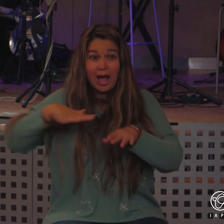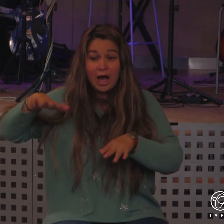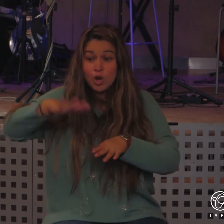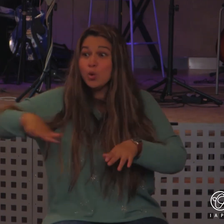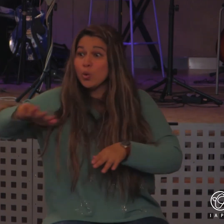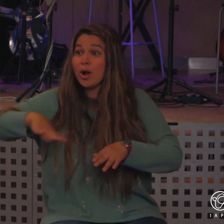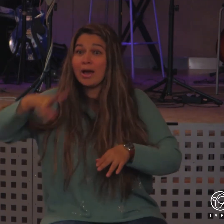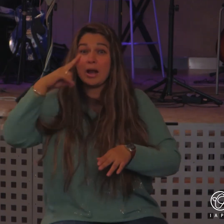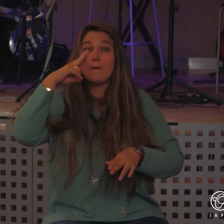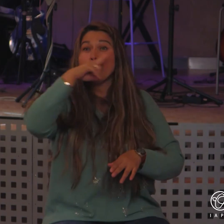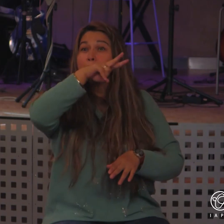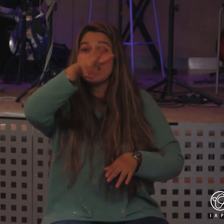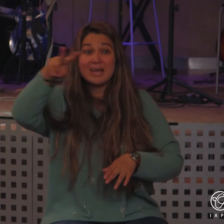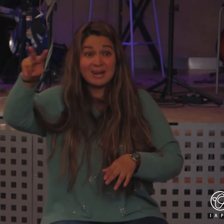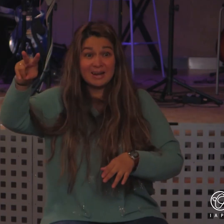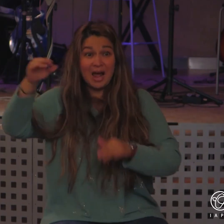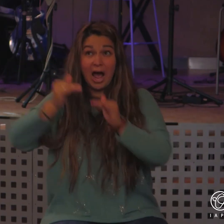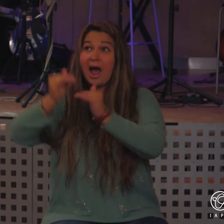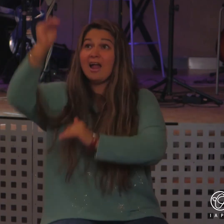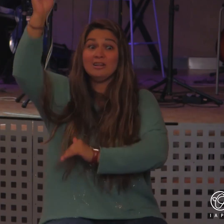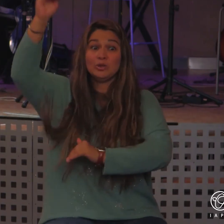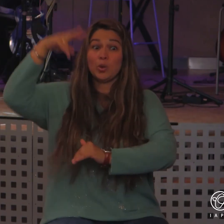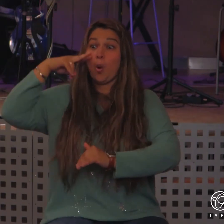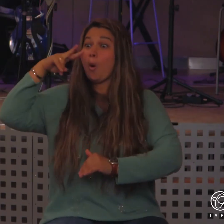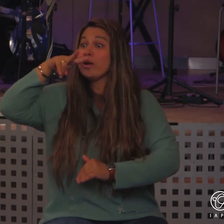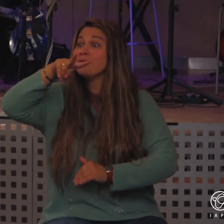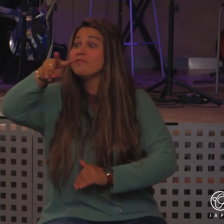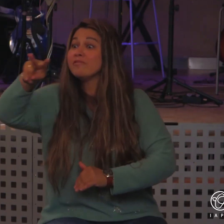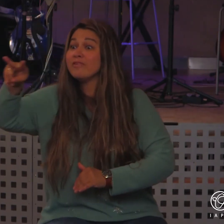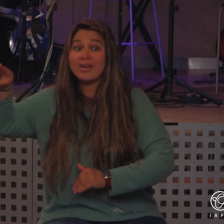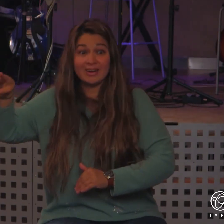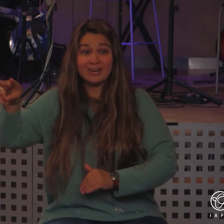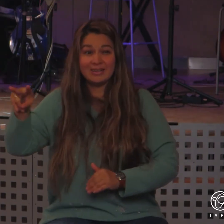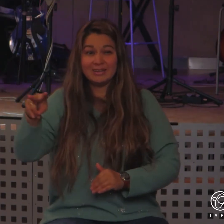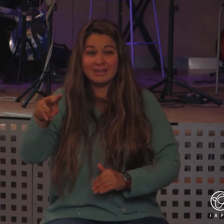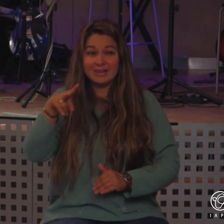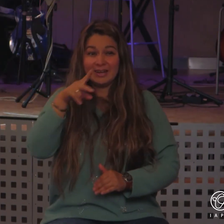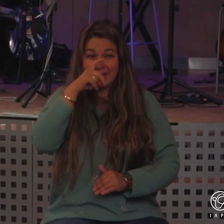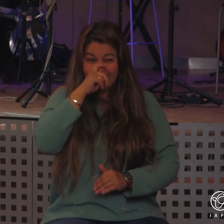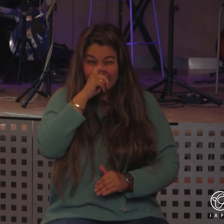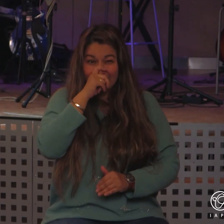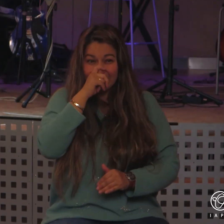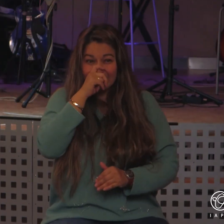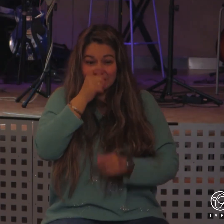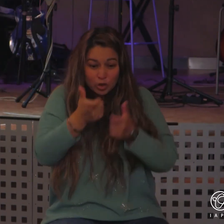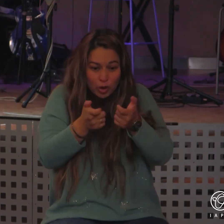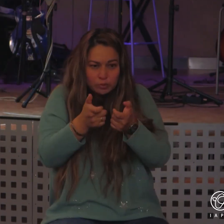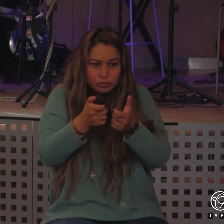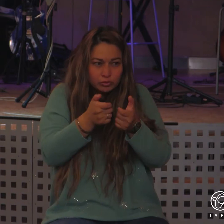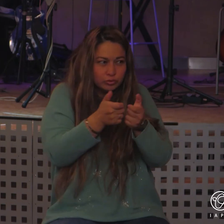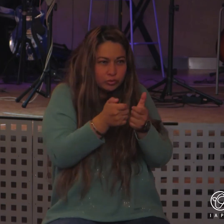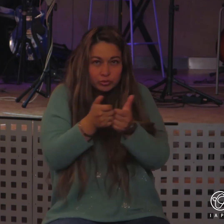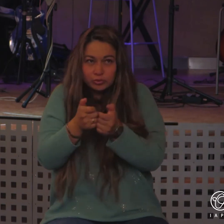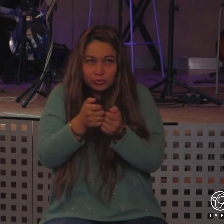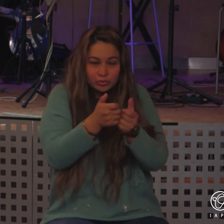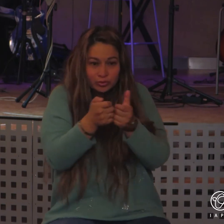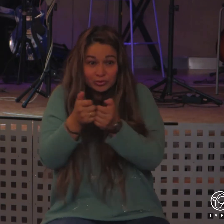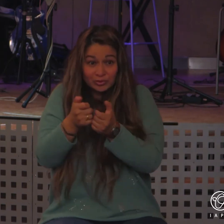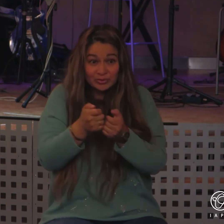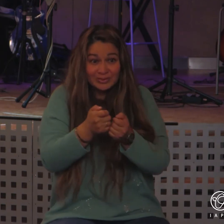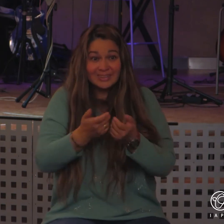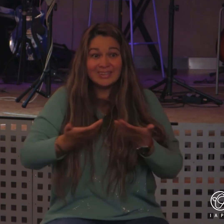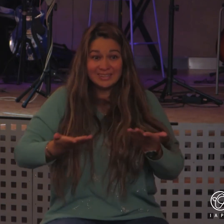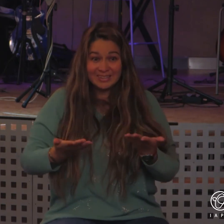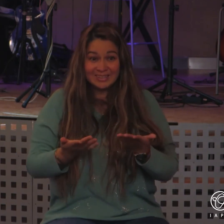El ejército francés, aquí nuestros vecinos, ha ideado un plan para